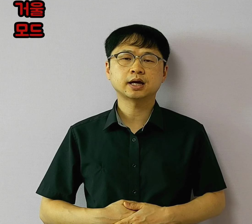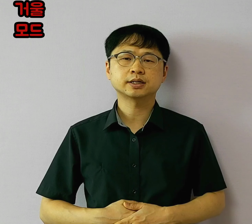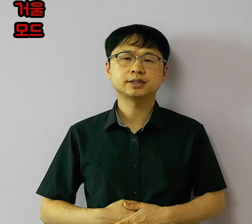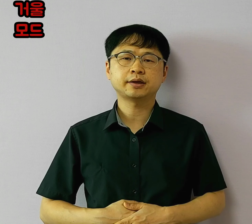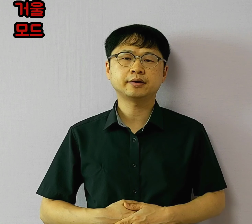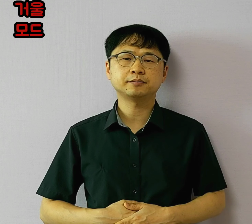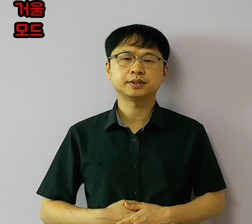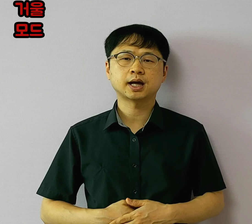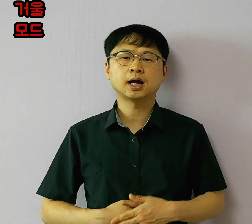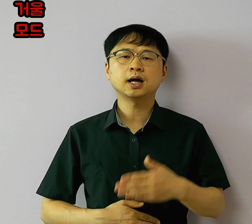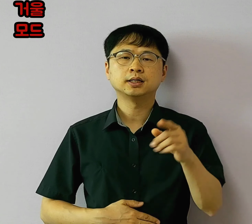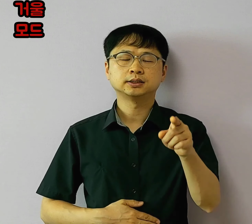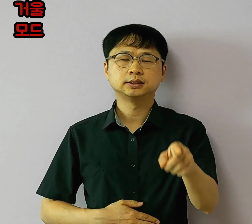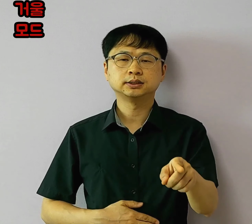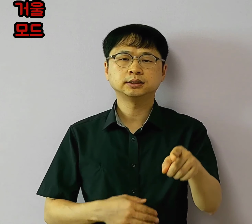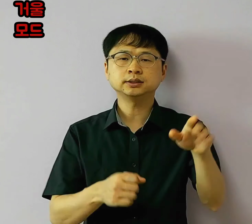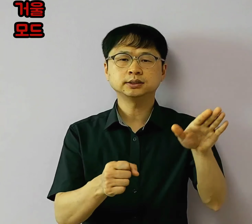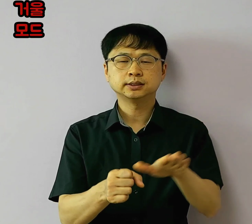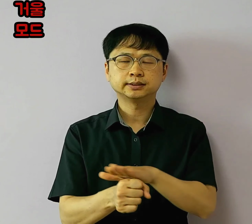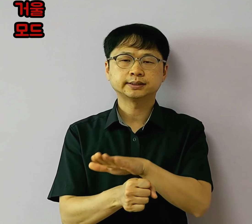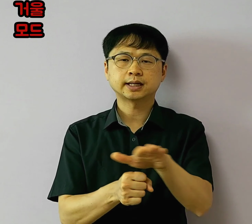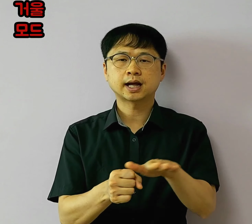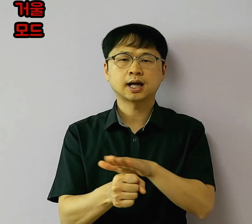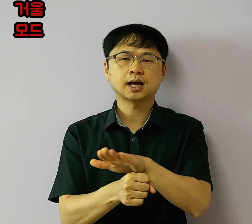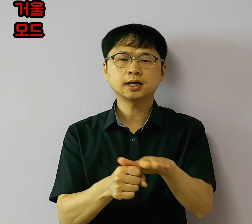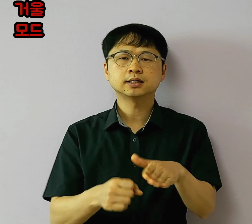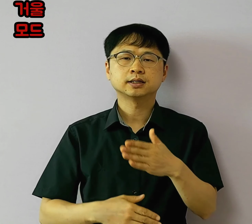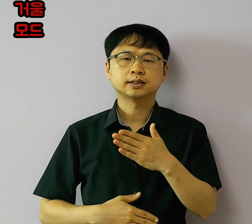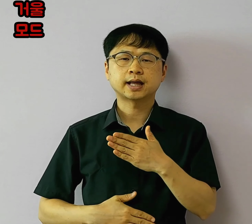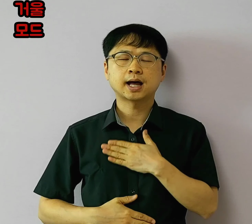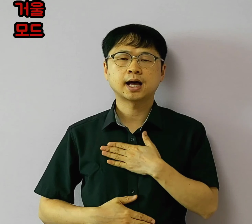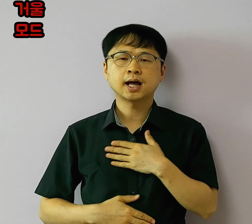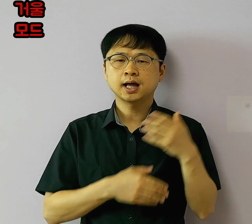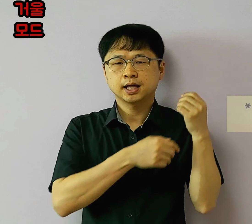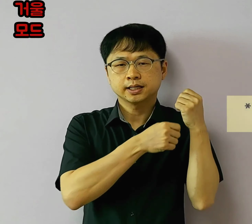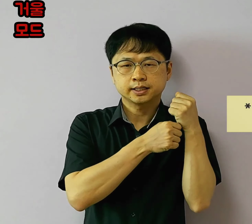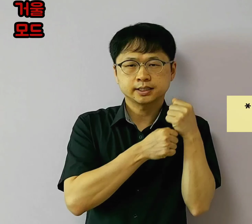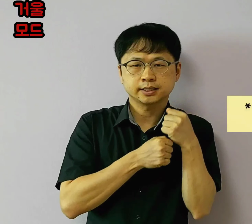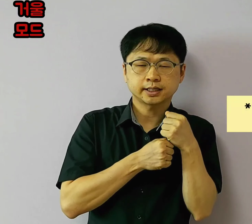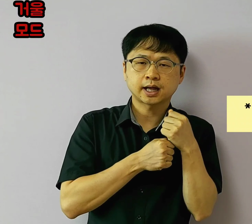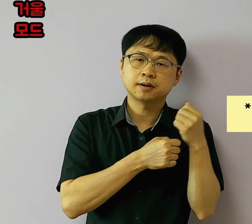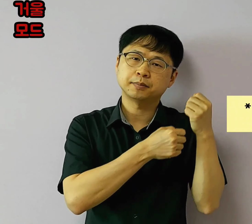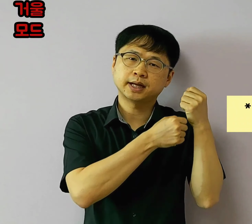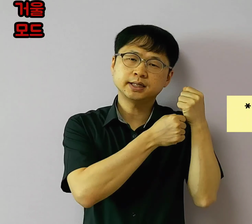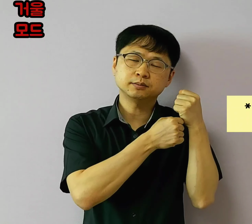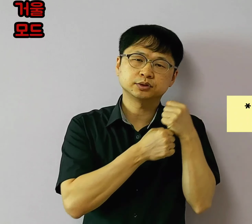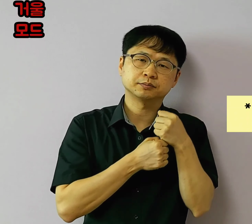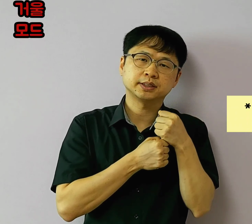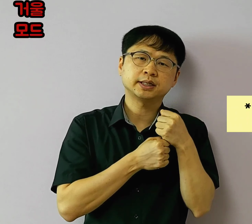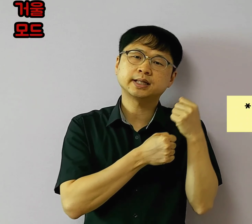난 기대어입니다. 그 사랑 나 기대다 매달리는 모습